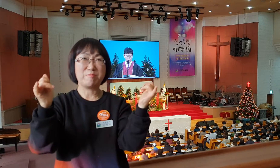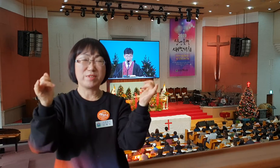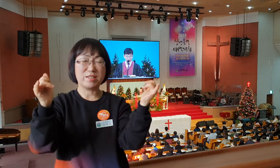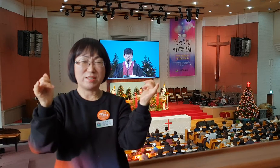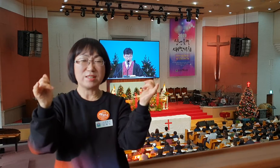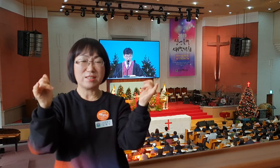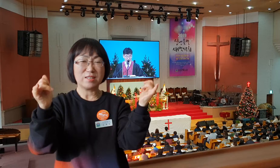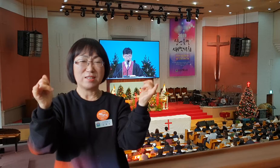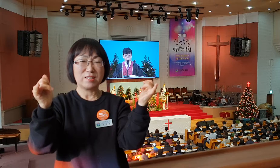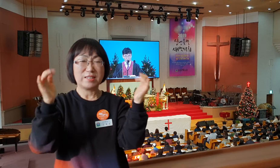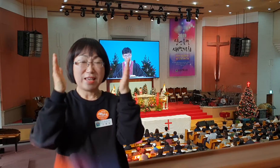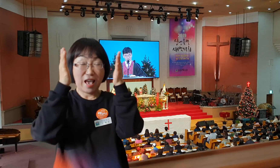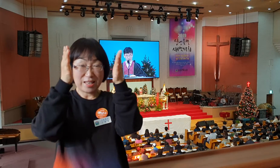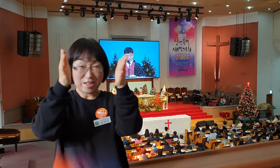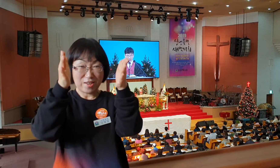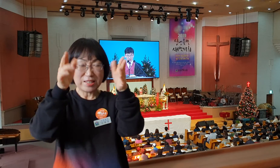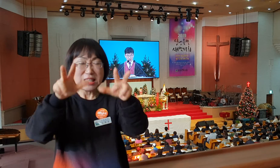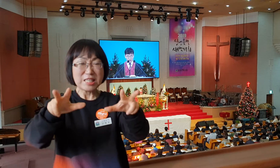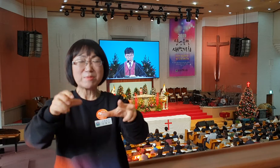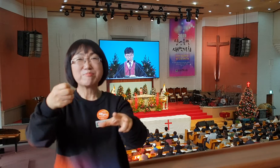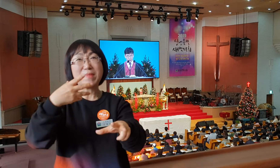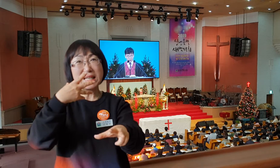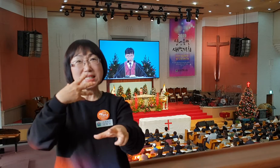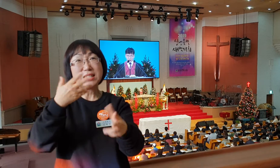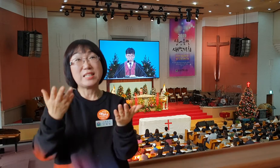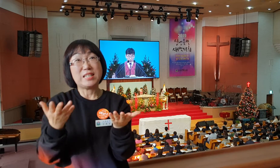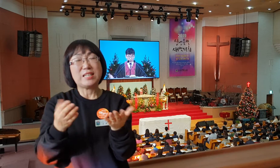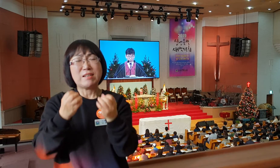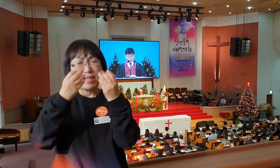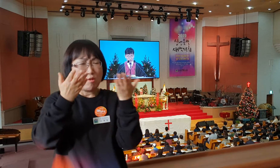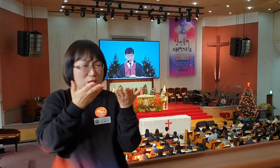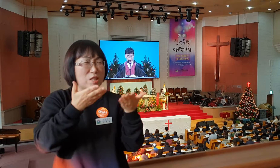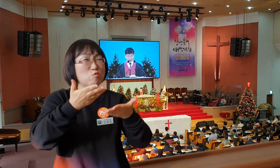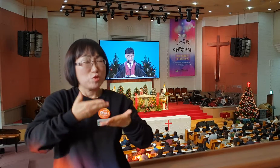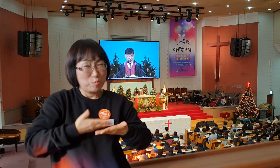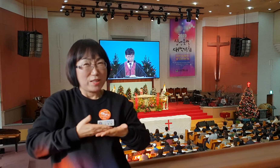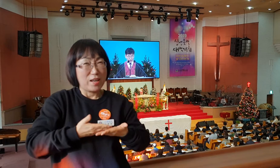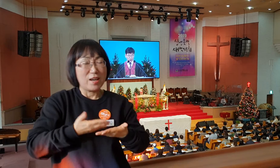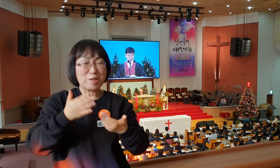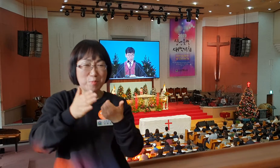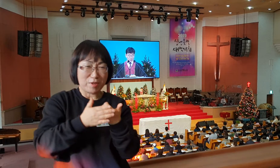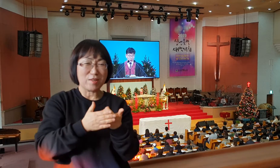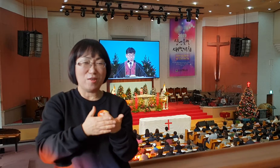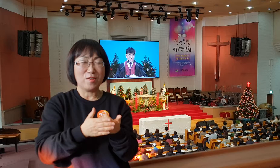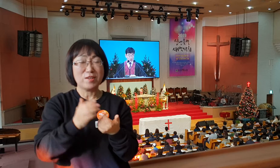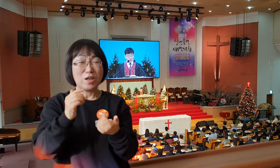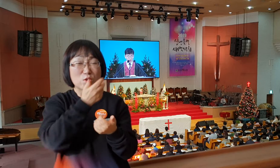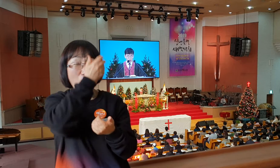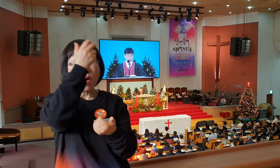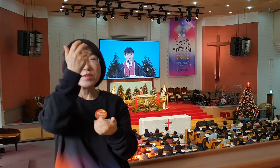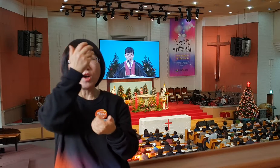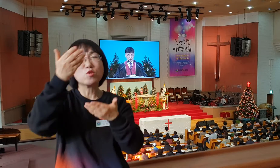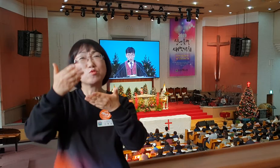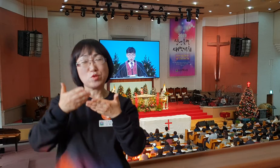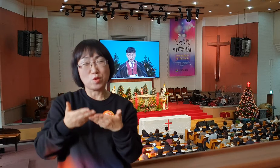그렇게 나가는 사람들 향해서 지금 하시는 일은 거죠. 일을 주십니다. 그러면서 성령을 주셔요.